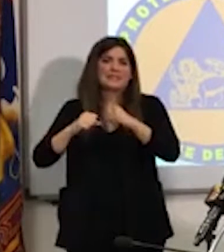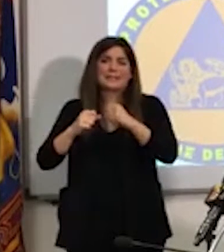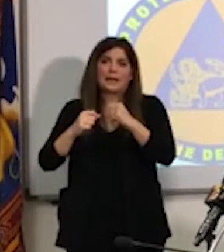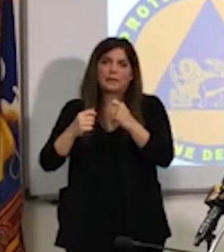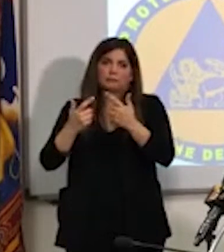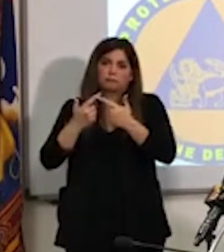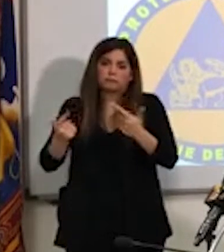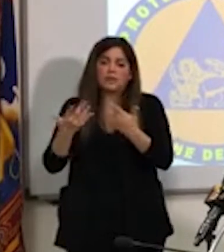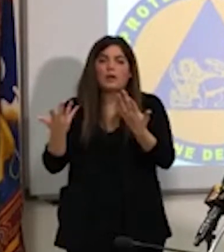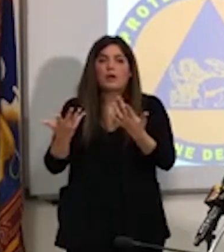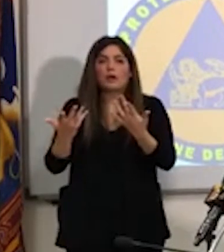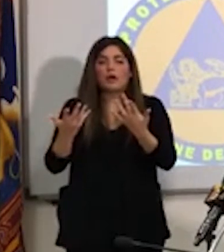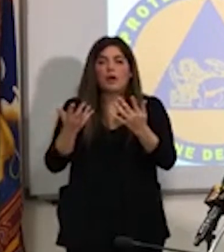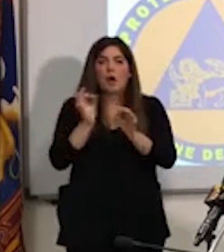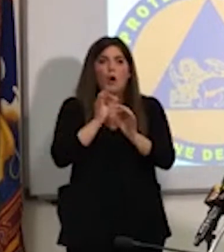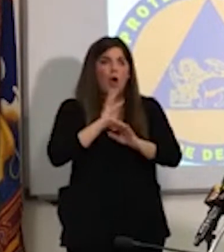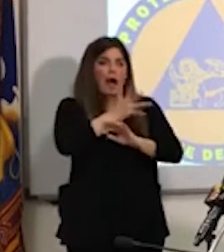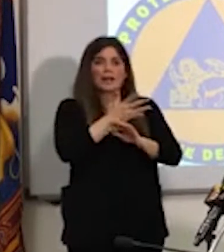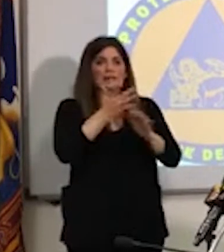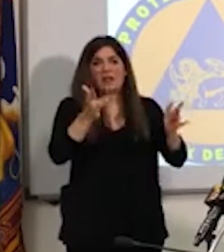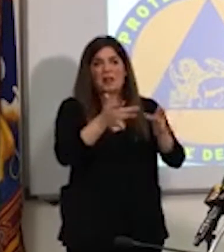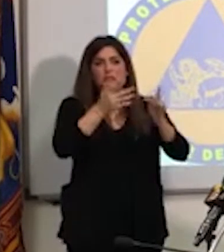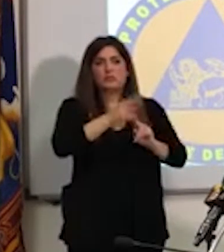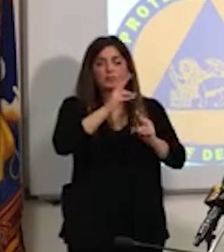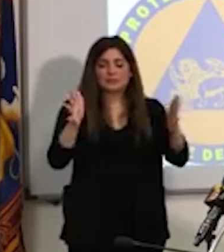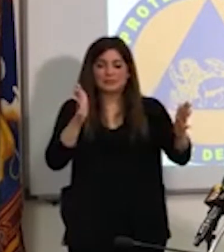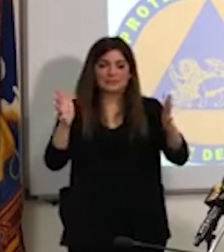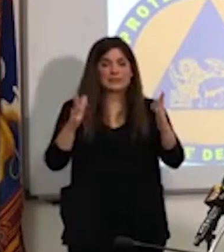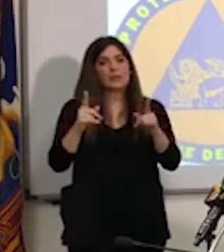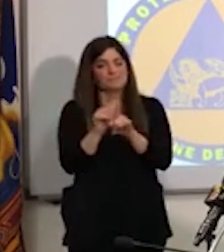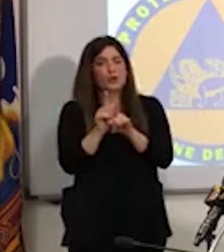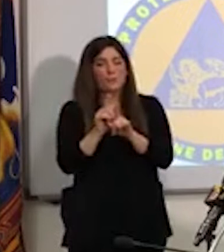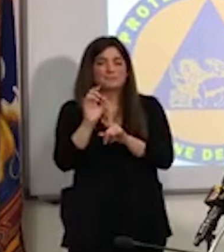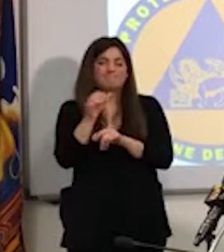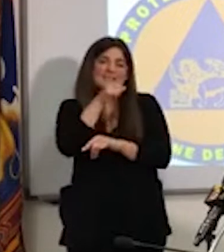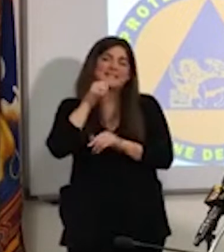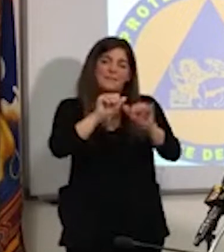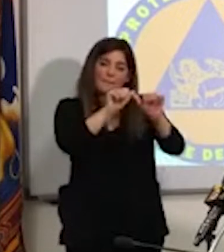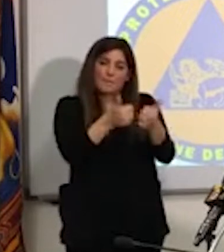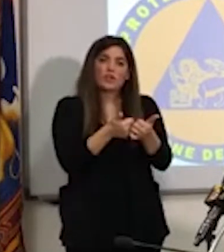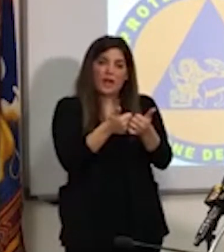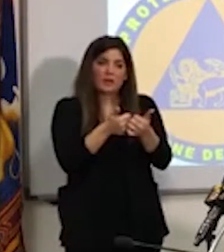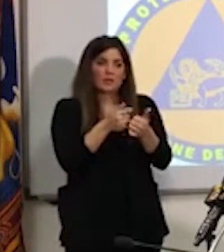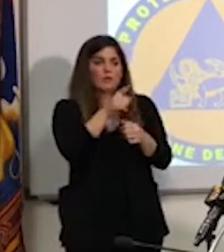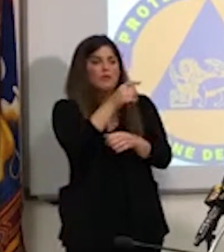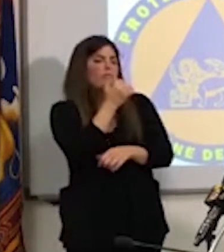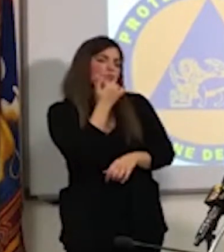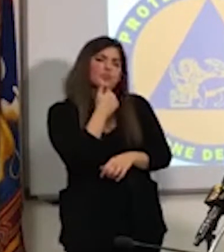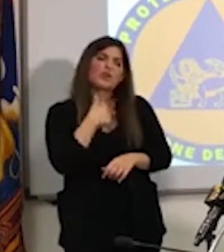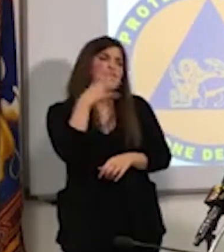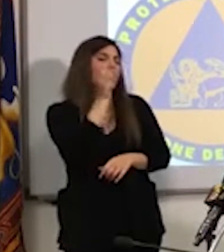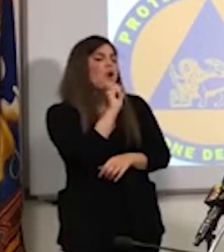ore il Veneto fa registrare il dato record per quanto riguarda il numero di positivi, in 24 ore ben 1550 con anche 600